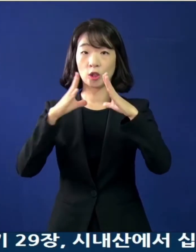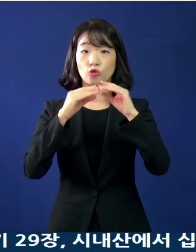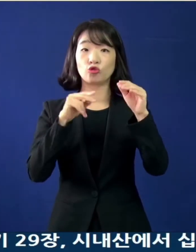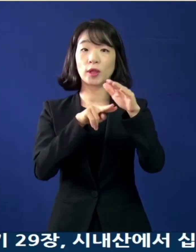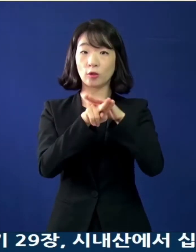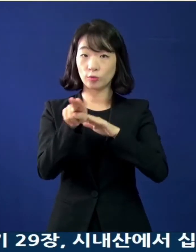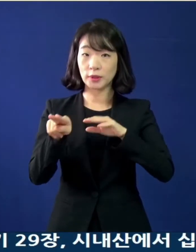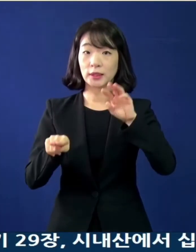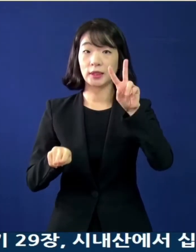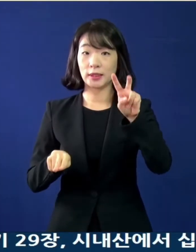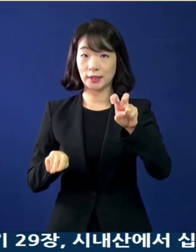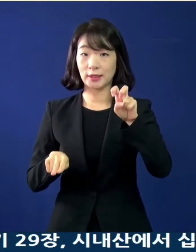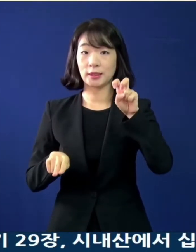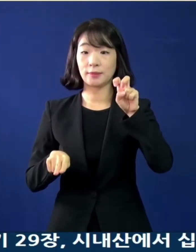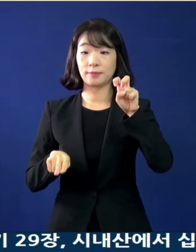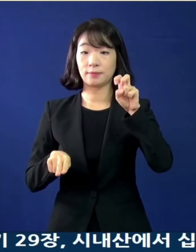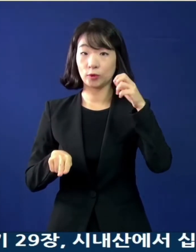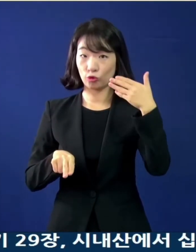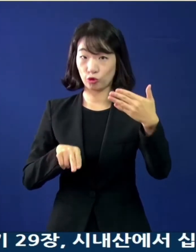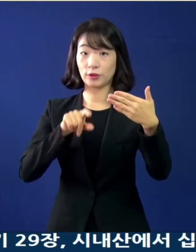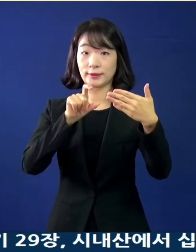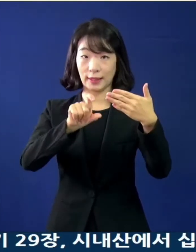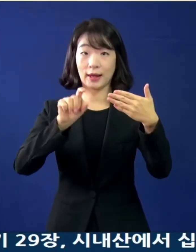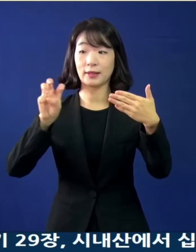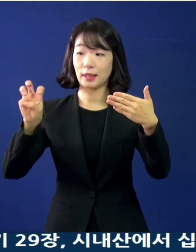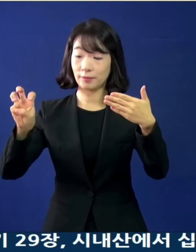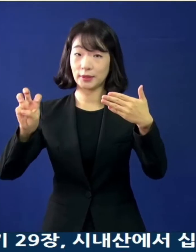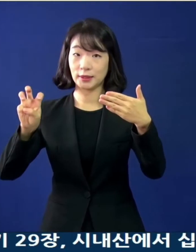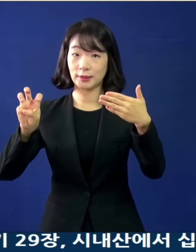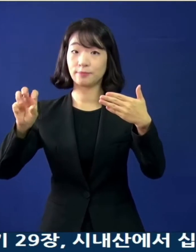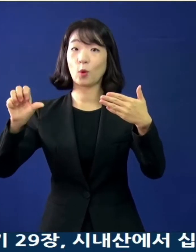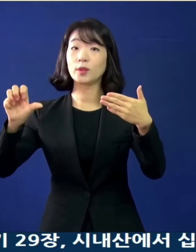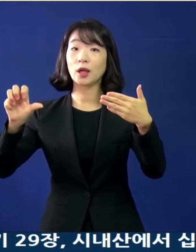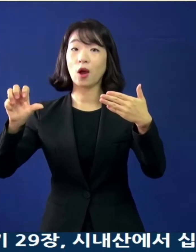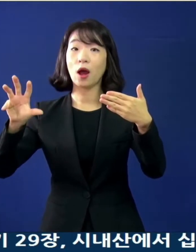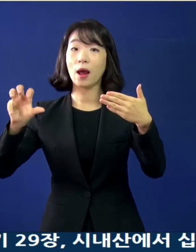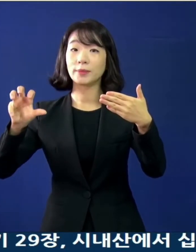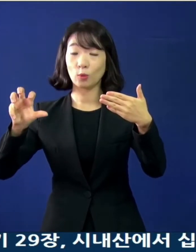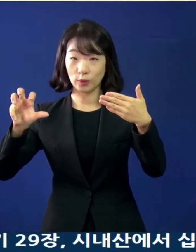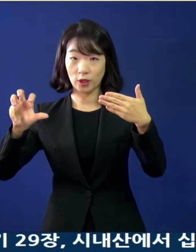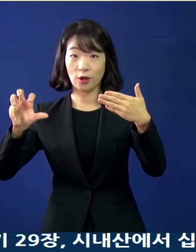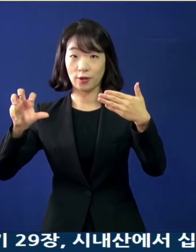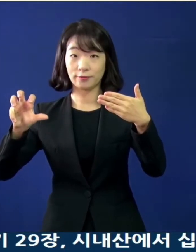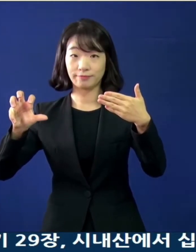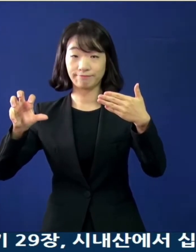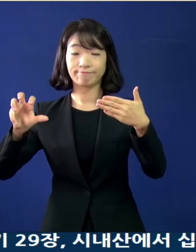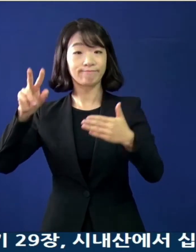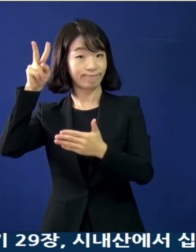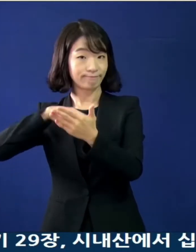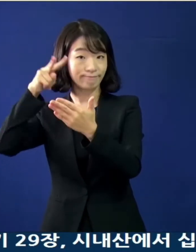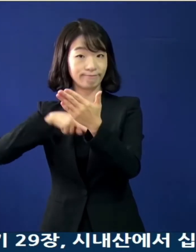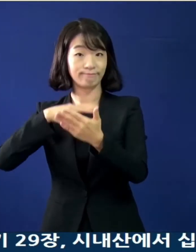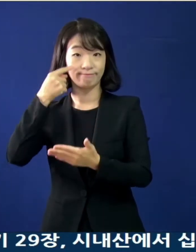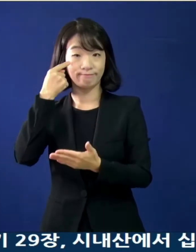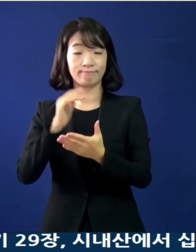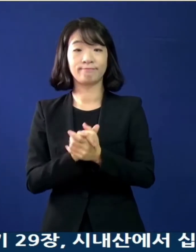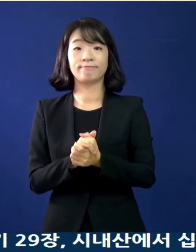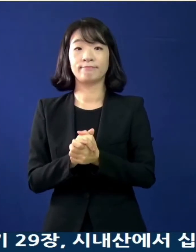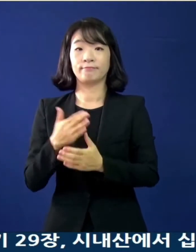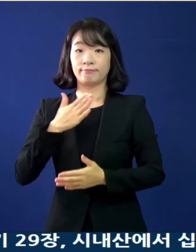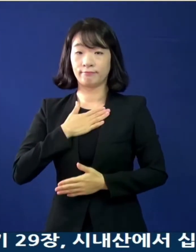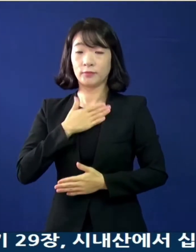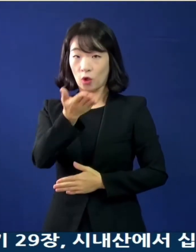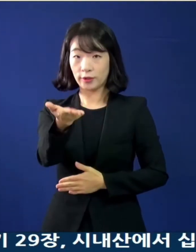보려고 합니다. 출애굽기 29장 15절에 보면 제가 읽기 시작합니다. 너는